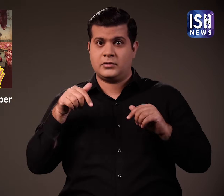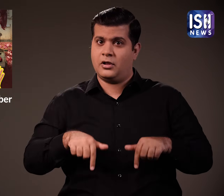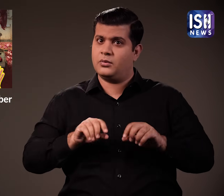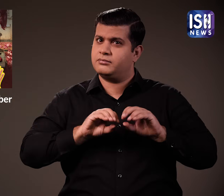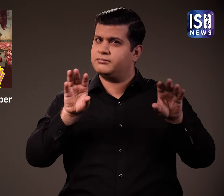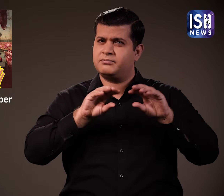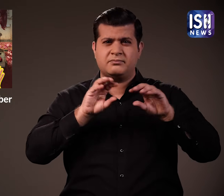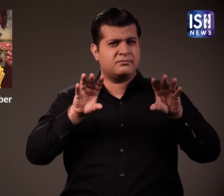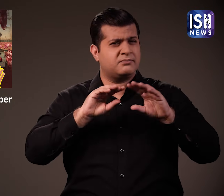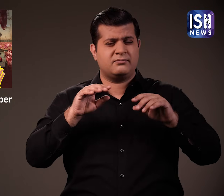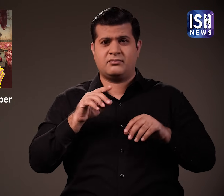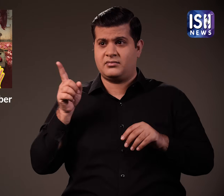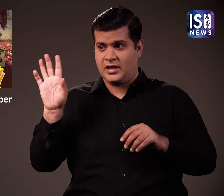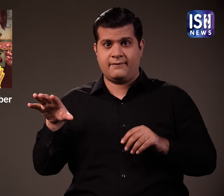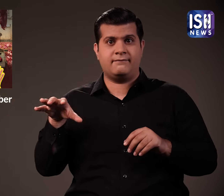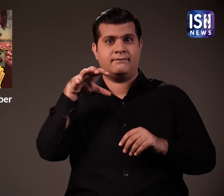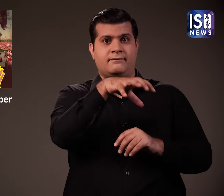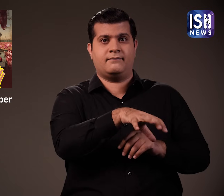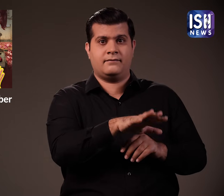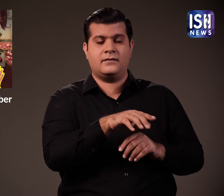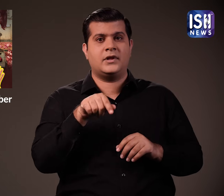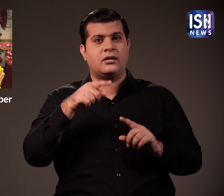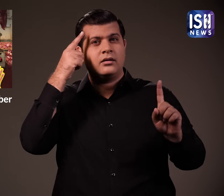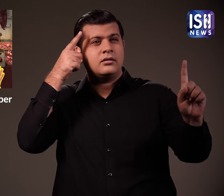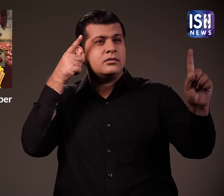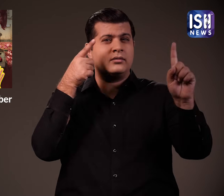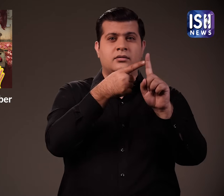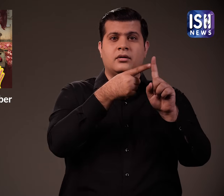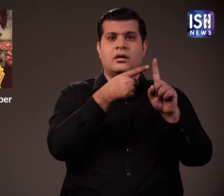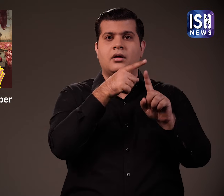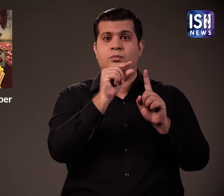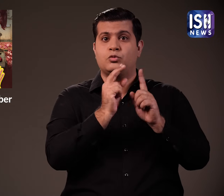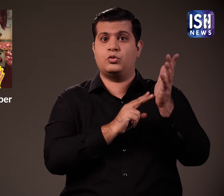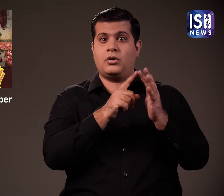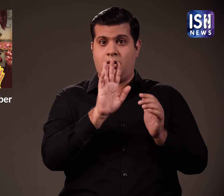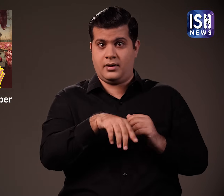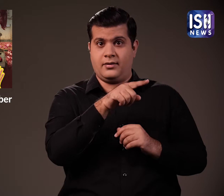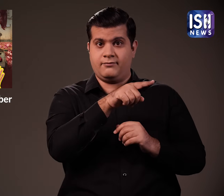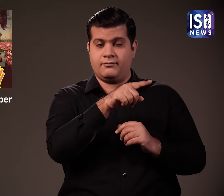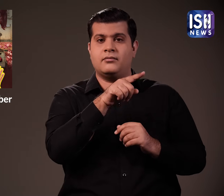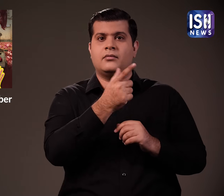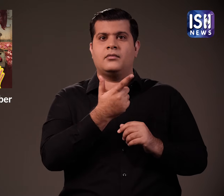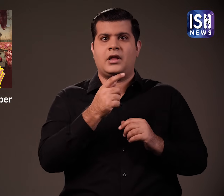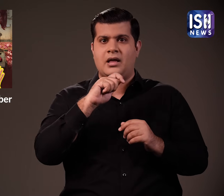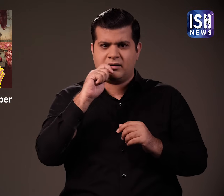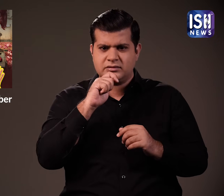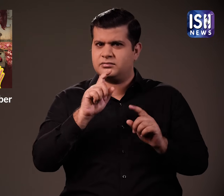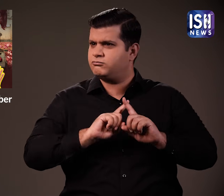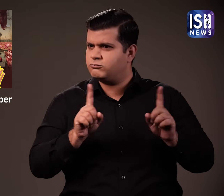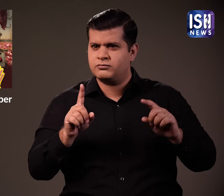सादू वास्वानी मिशन पूने में एक गयर सरकारी संगठन है जो सादू टी एल वास्वानी की शिक्षाओं और मिशन का प्रसार